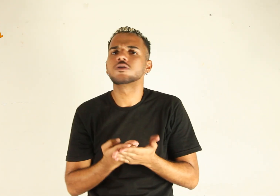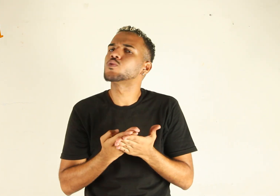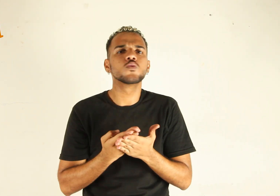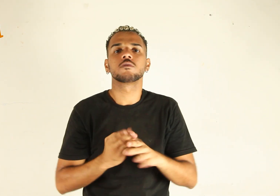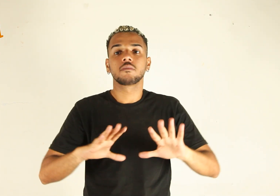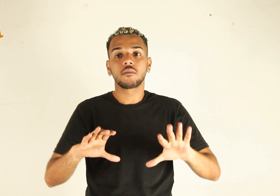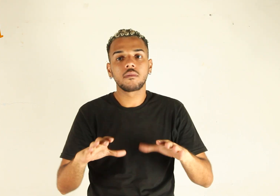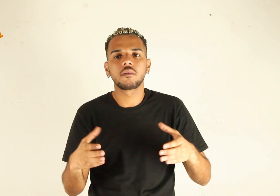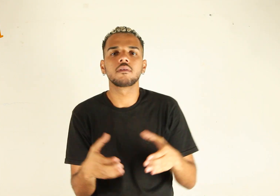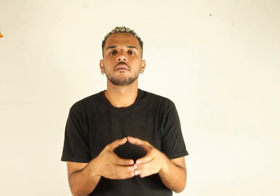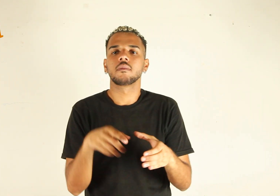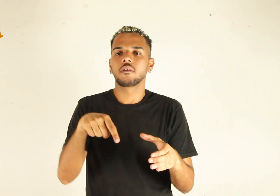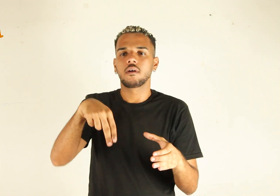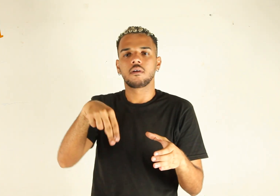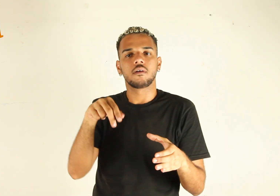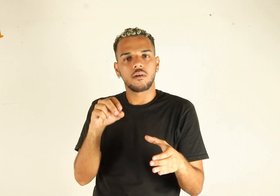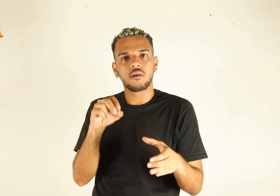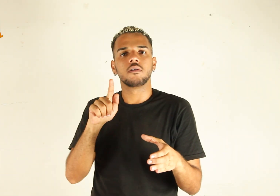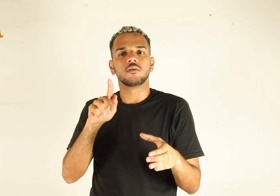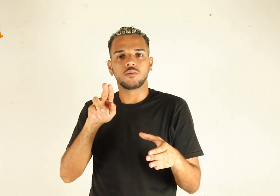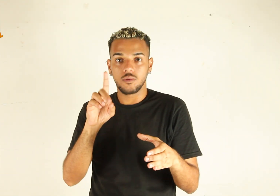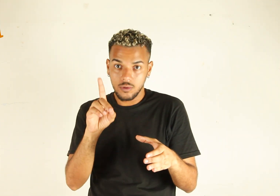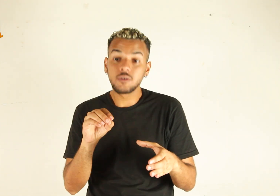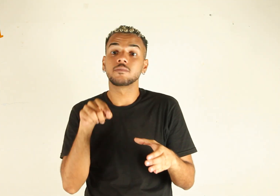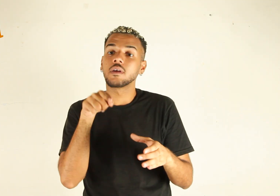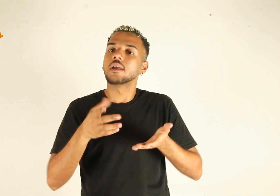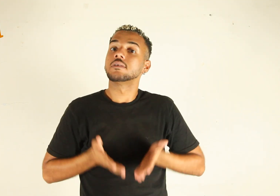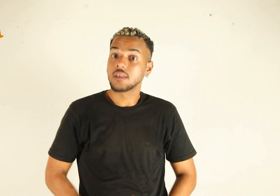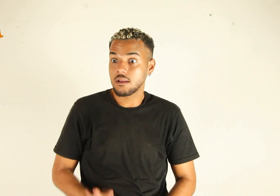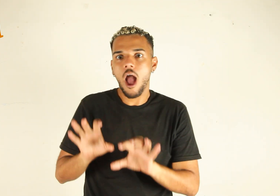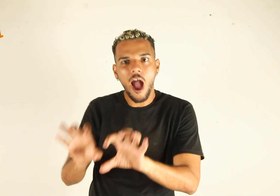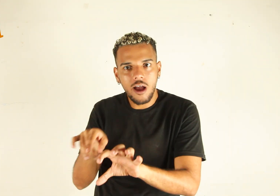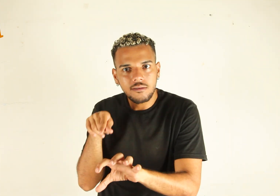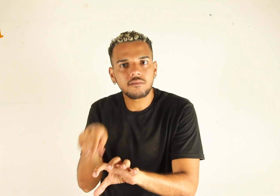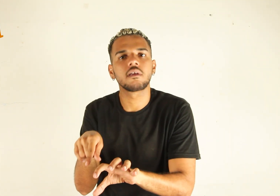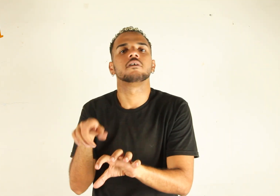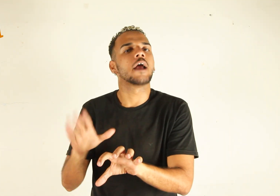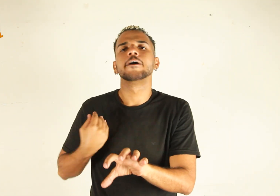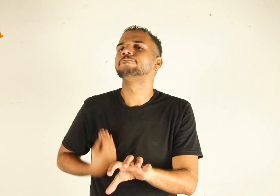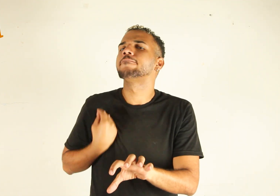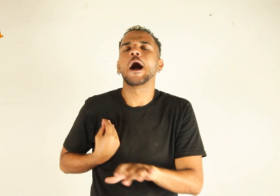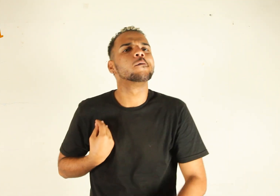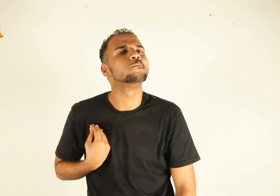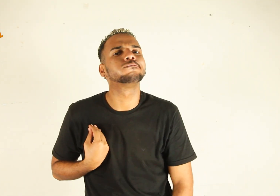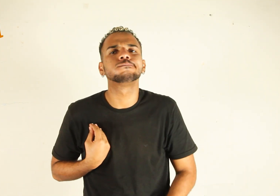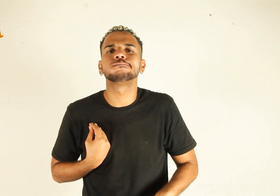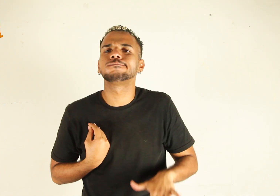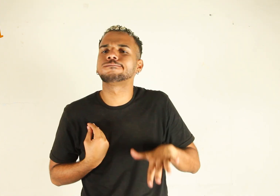vida adulta extraordinária. Por isso, o seu pai lhe deu o nome de Ginga, que em Quimbundo